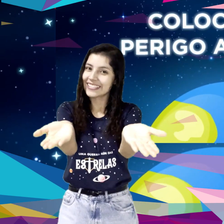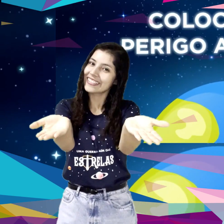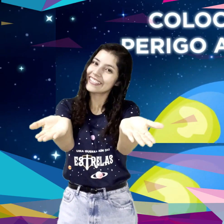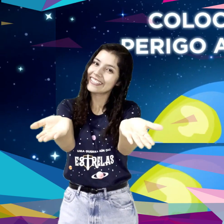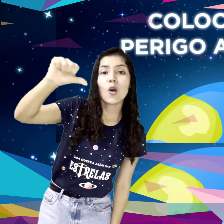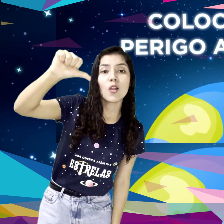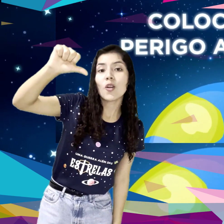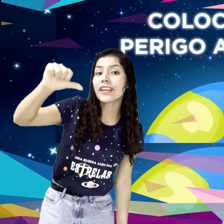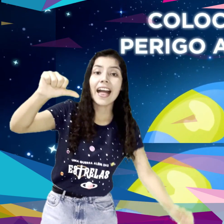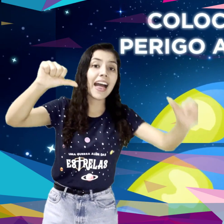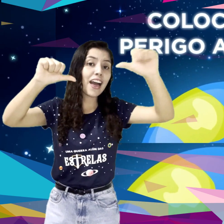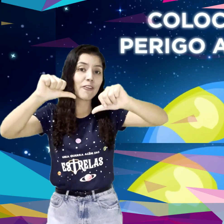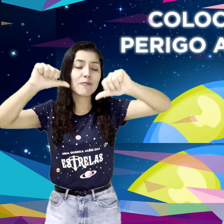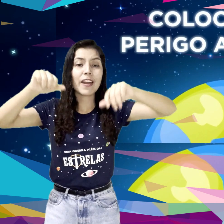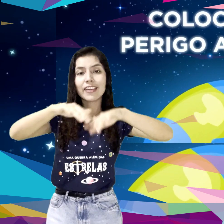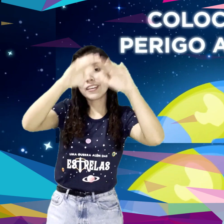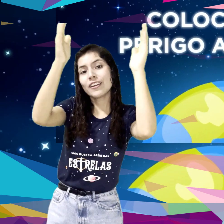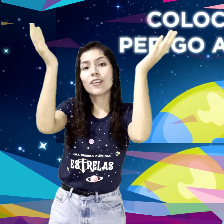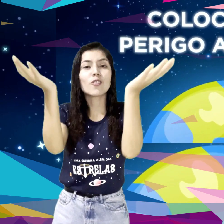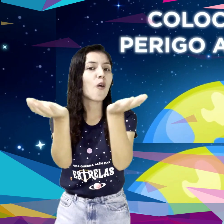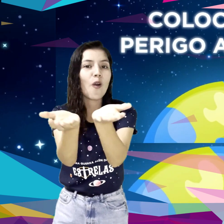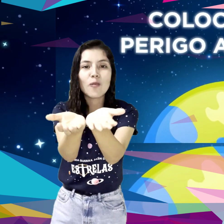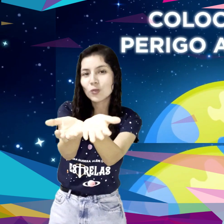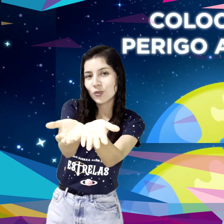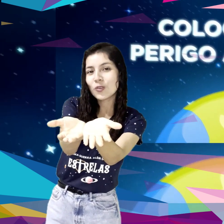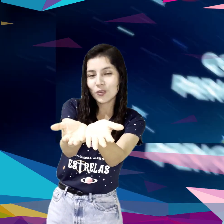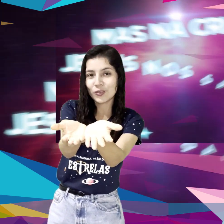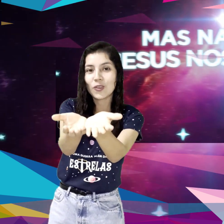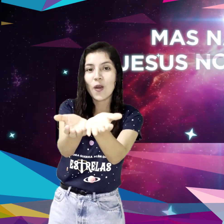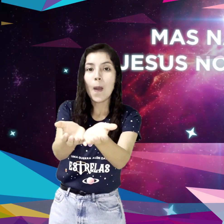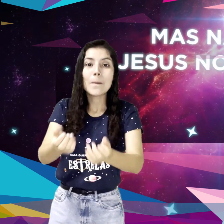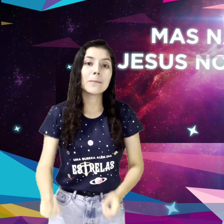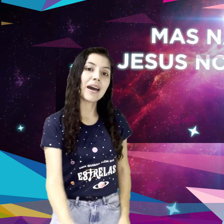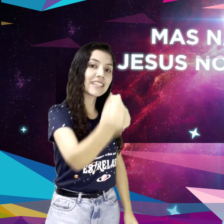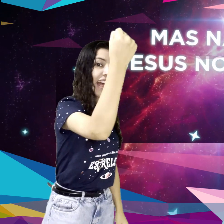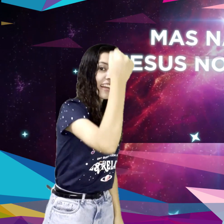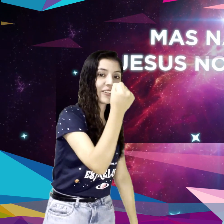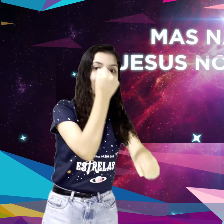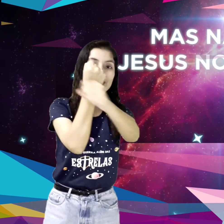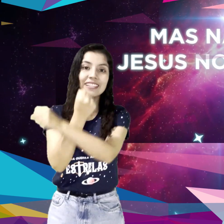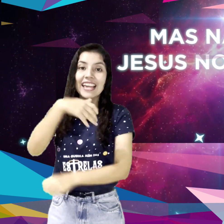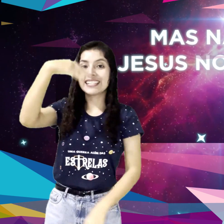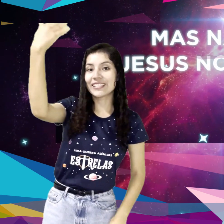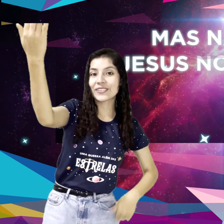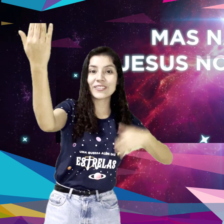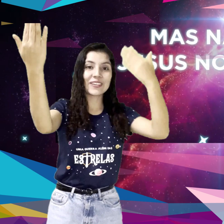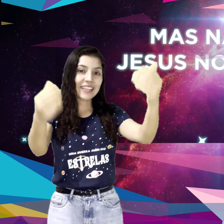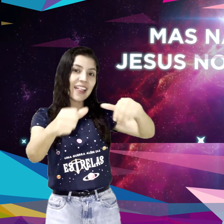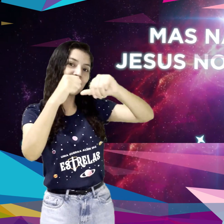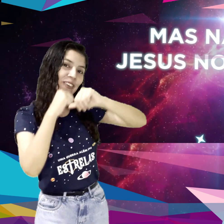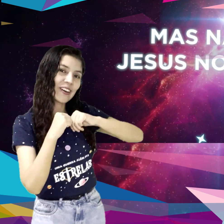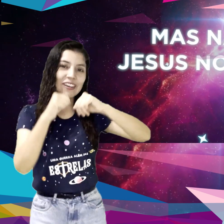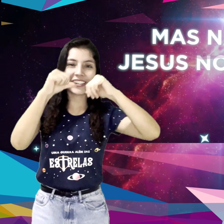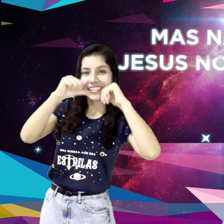Colocava em perigo ao mundo, mas na cruz Jesus